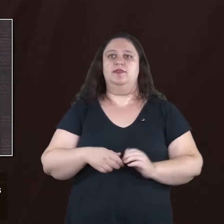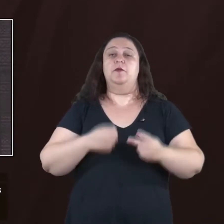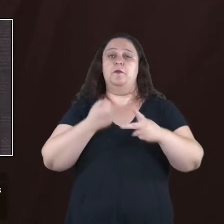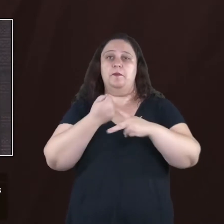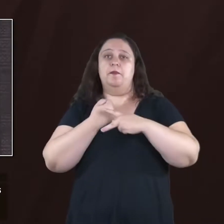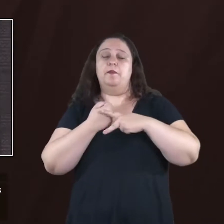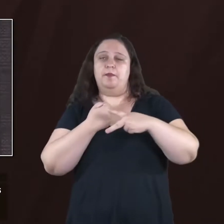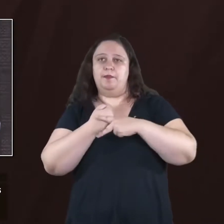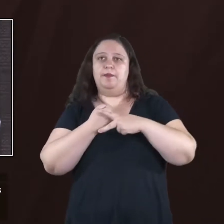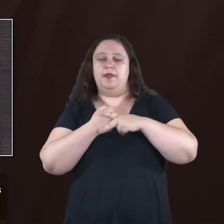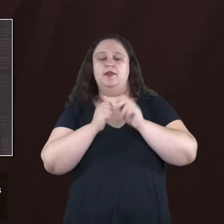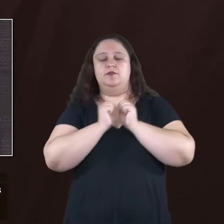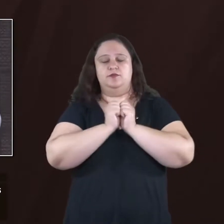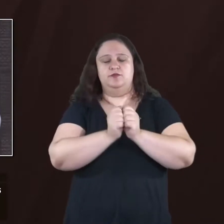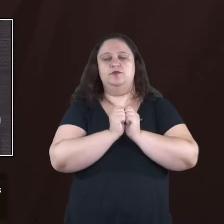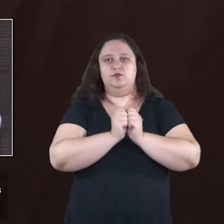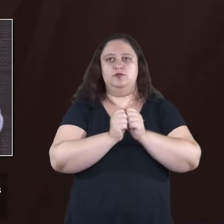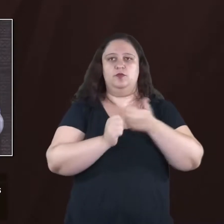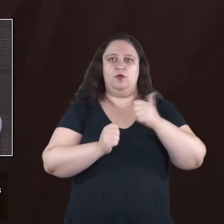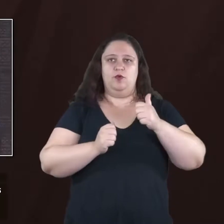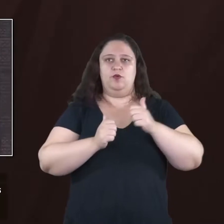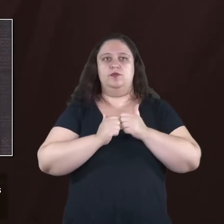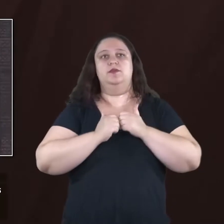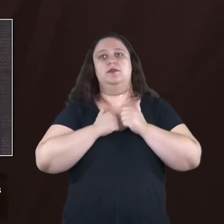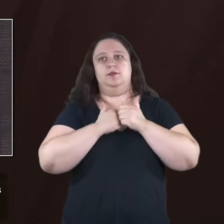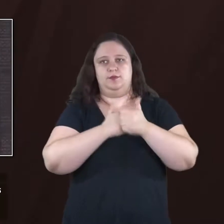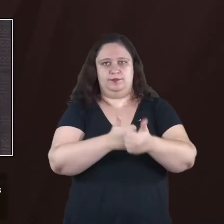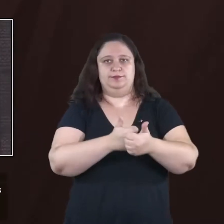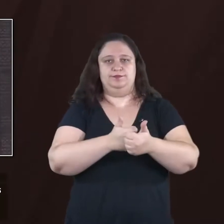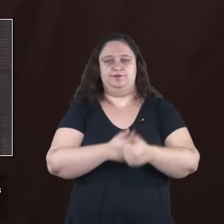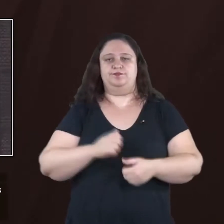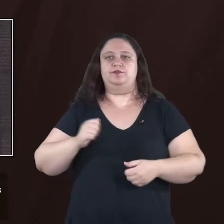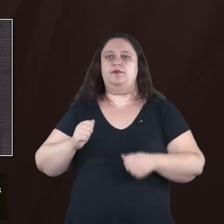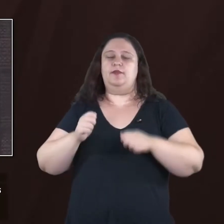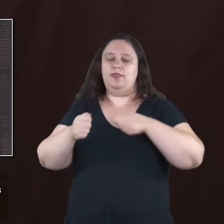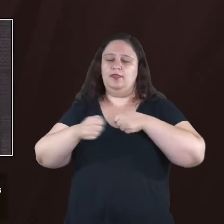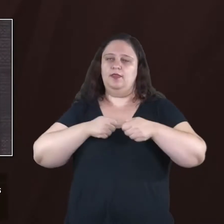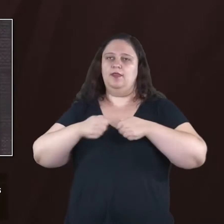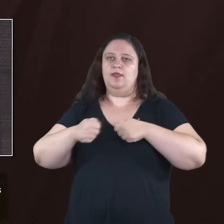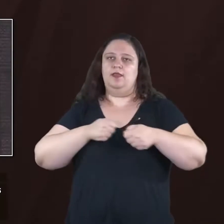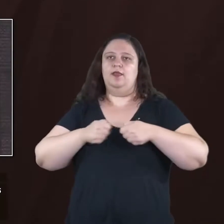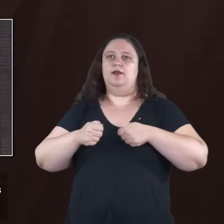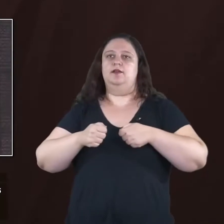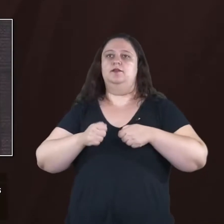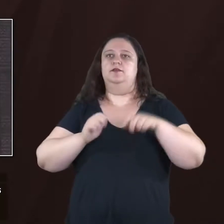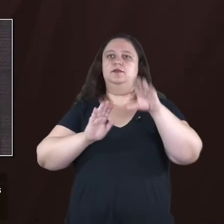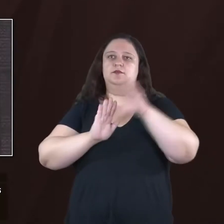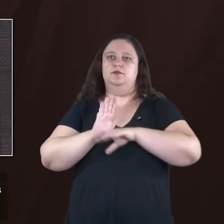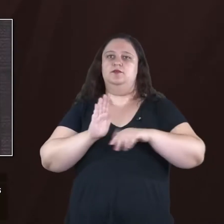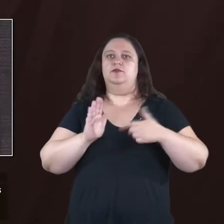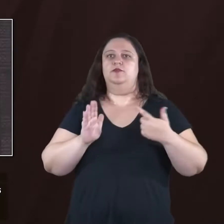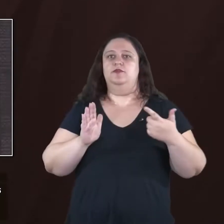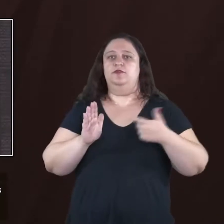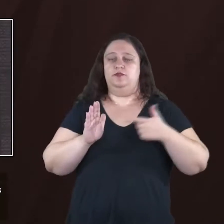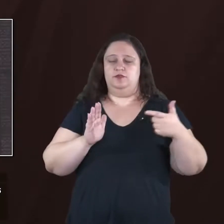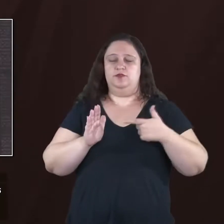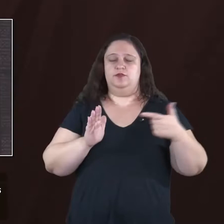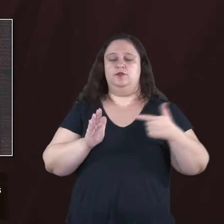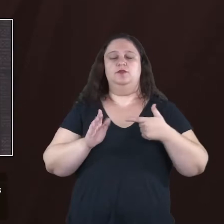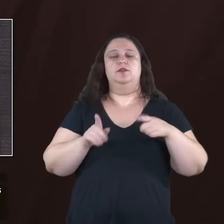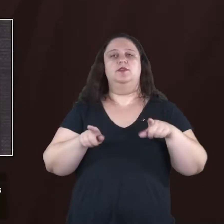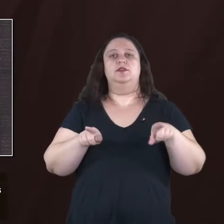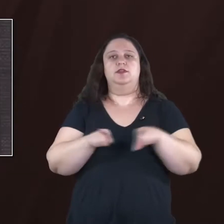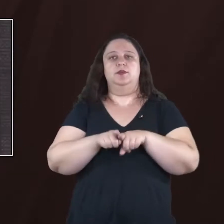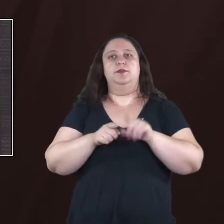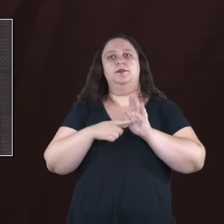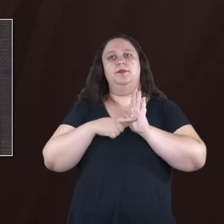11 apóstolos. E também Atos 22 registra a palavra